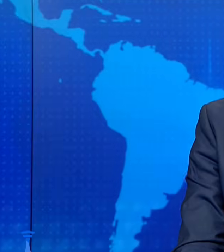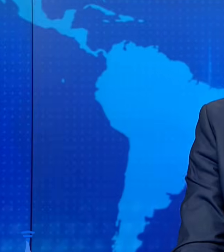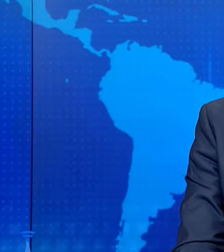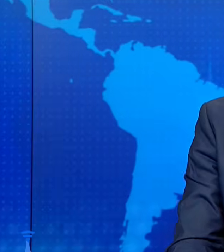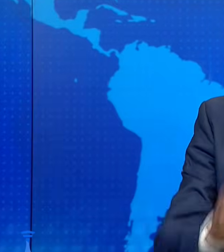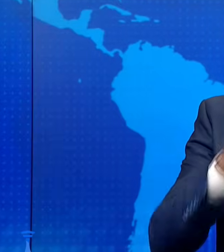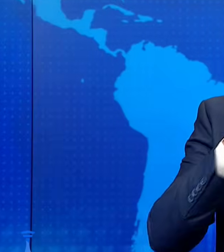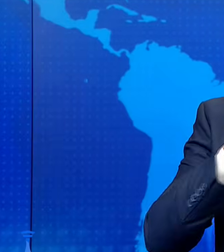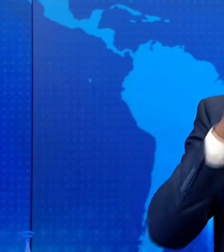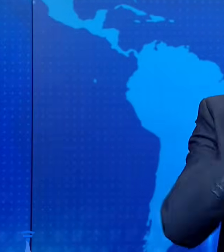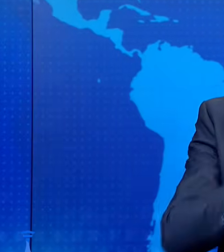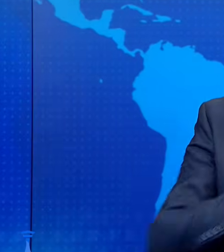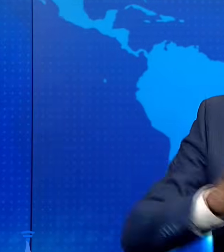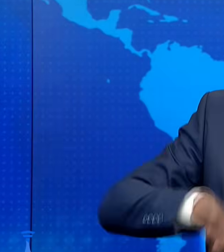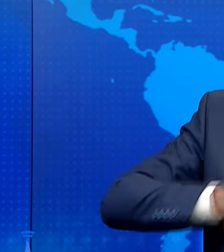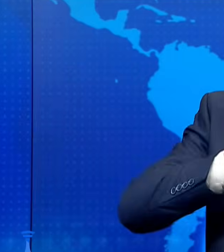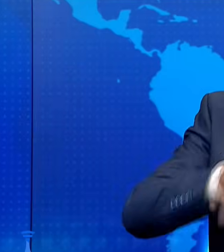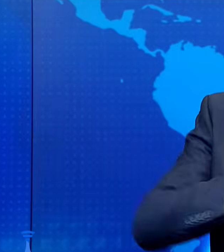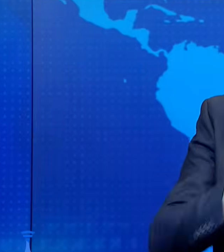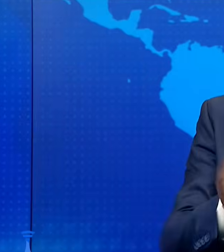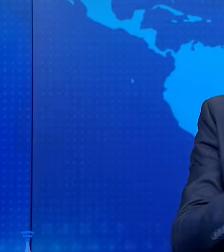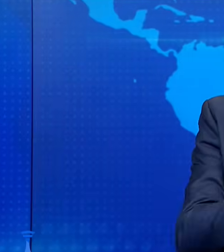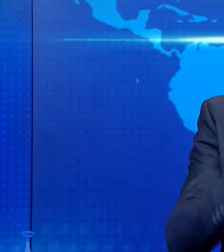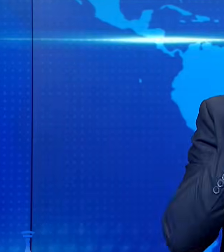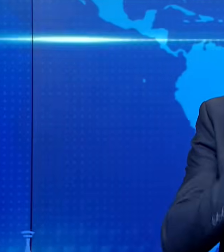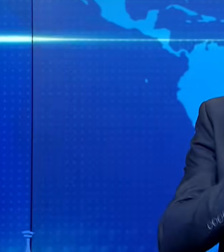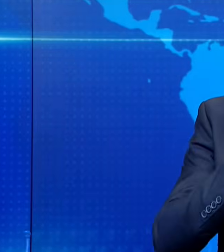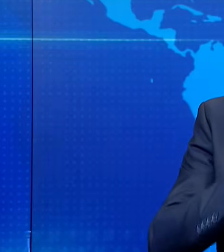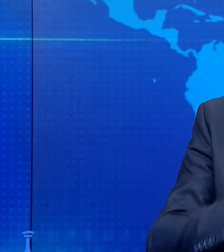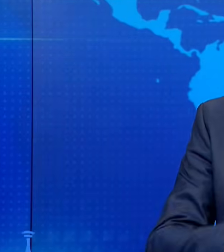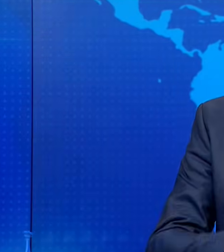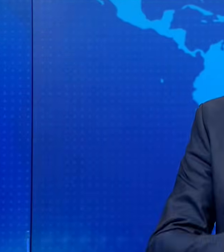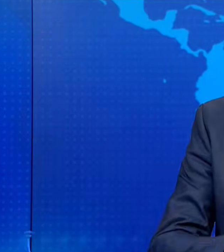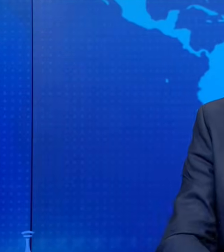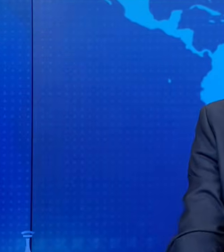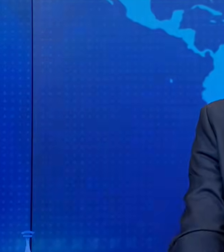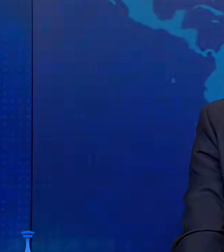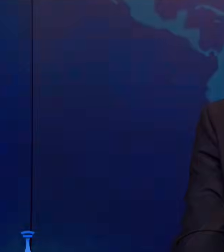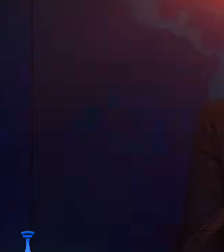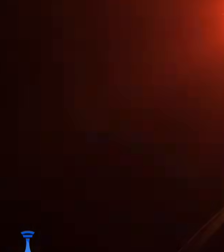ዜናው አበቃ። ከቀሪ ፕሮግራሞቻችን ጋር መልካም ቆይታ ነው።